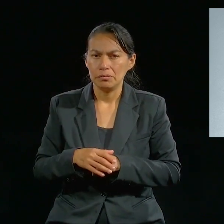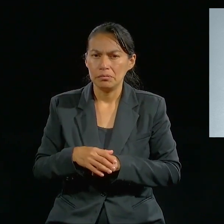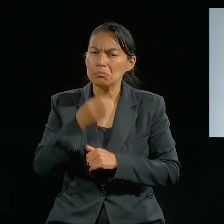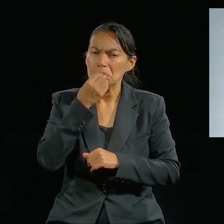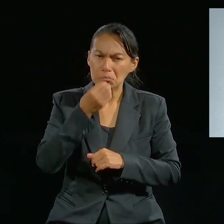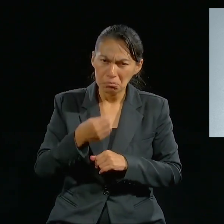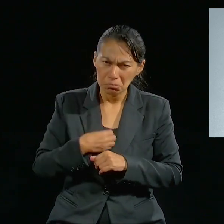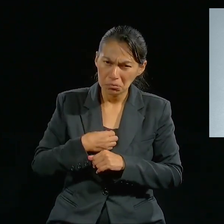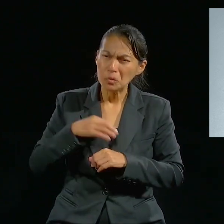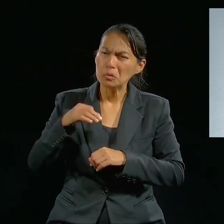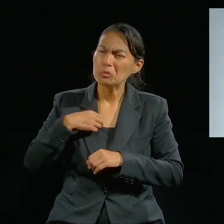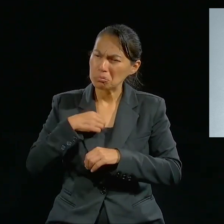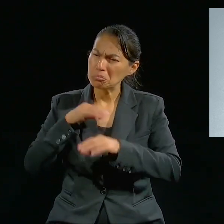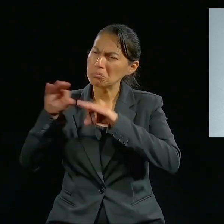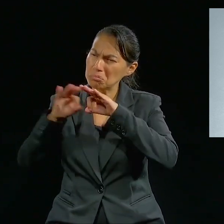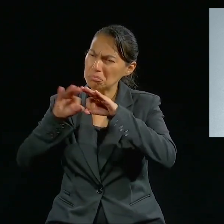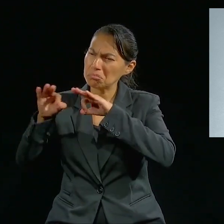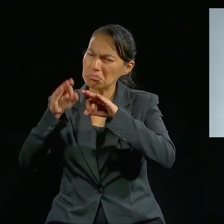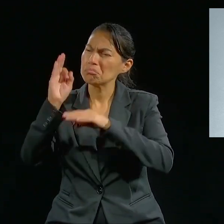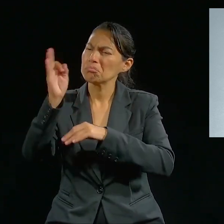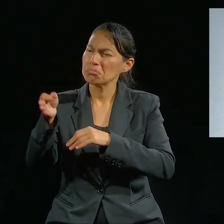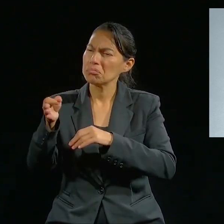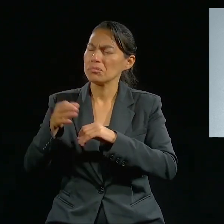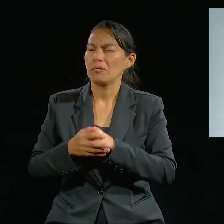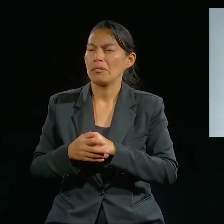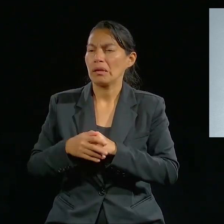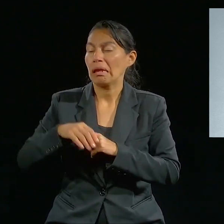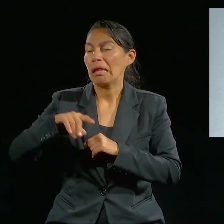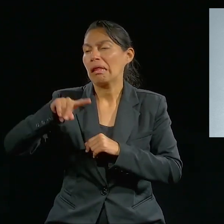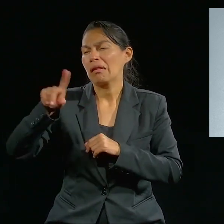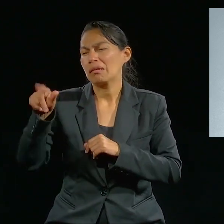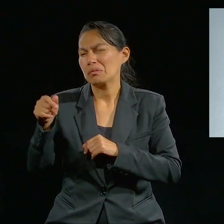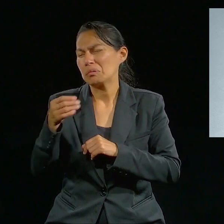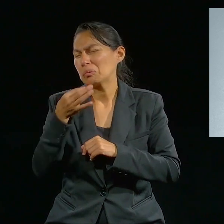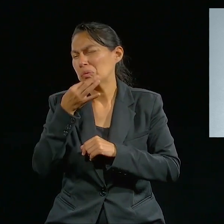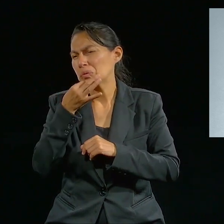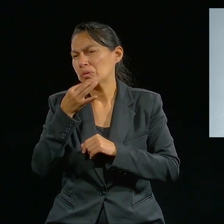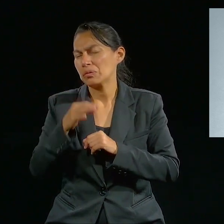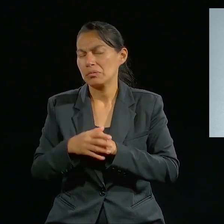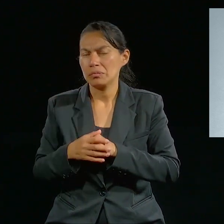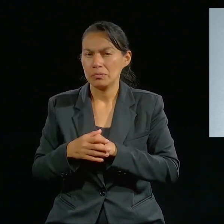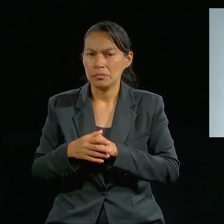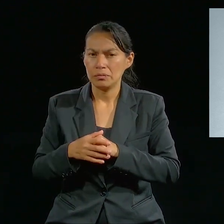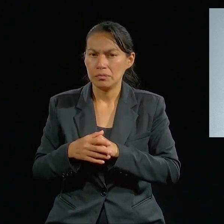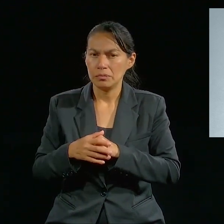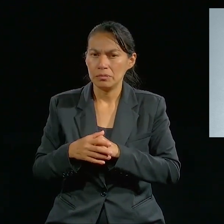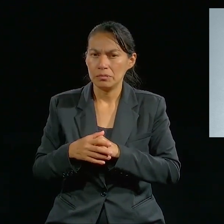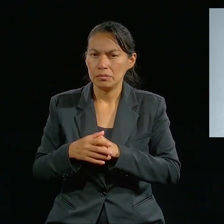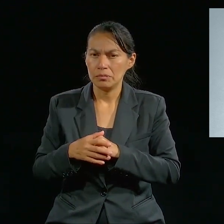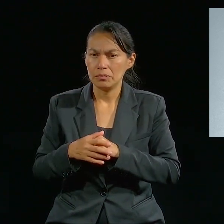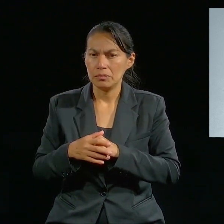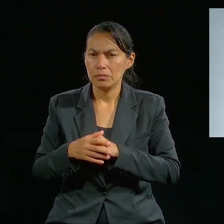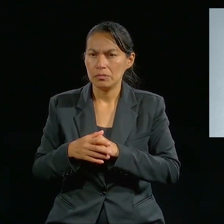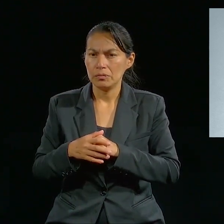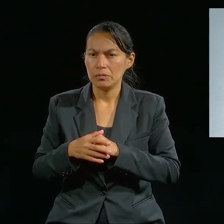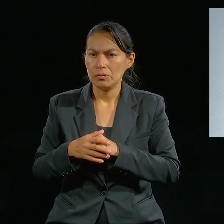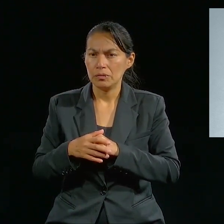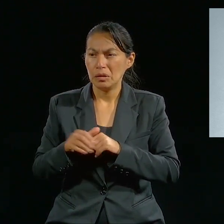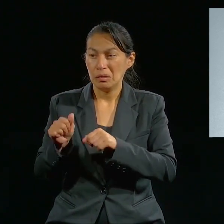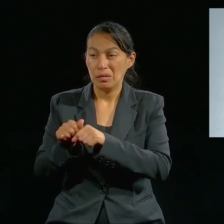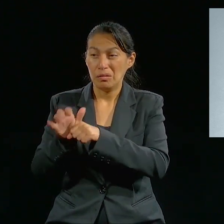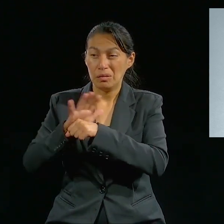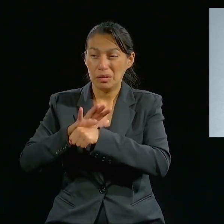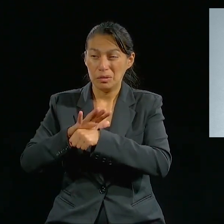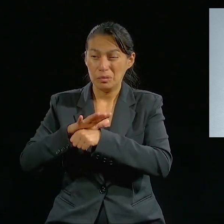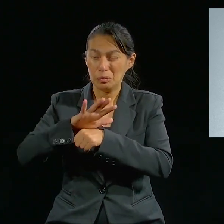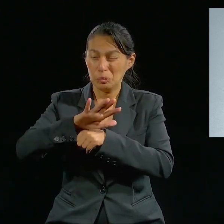así acepté trabajar y poco después cuando la situación estaba